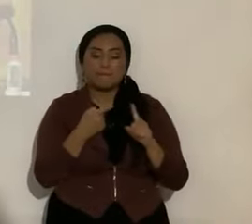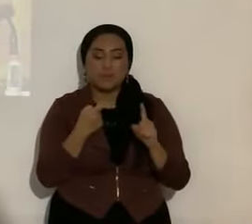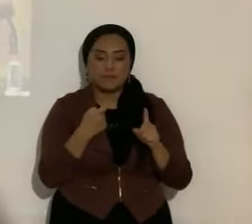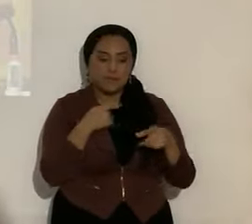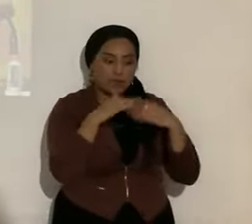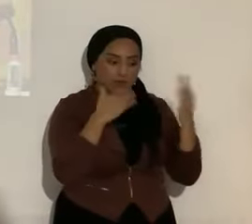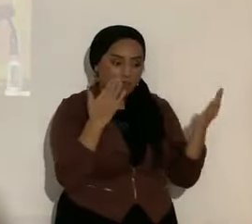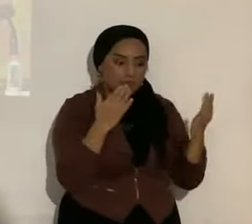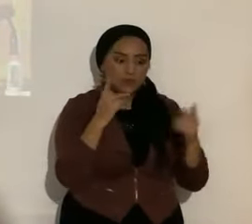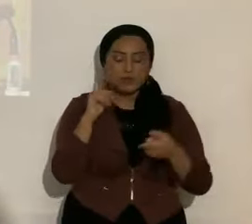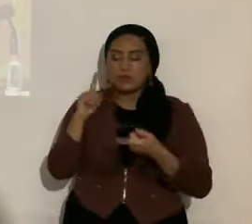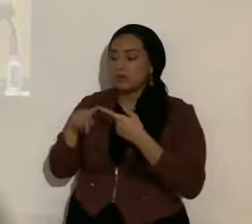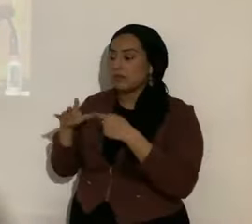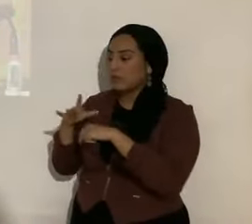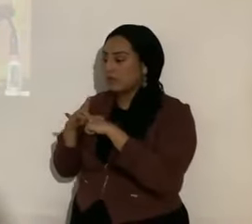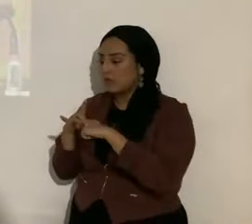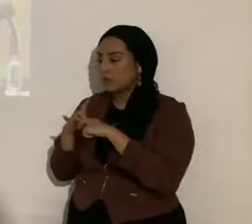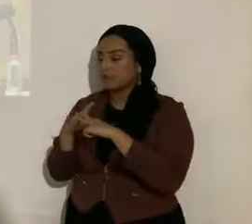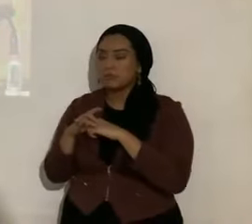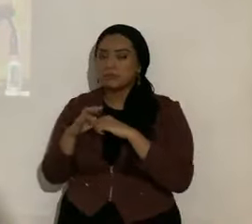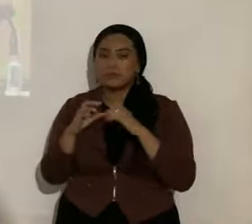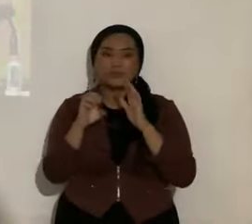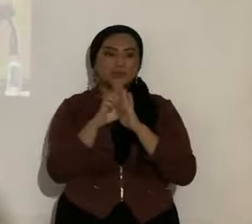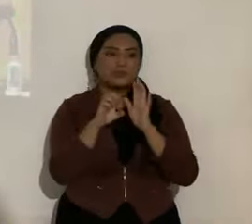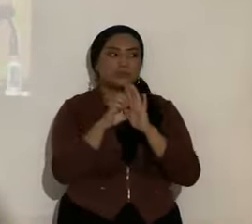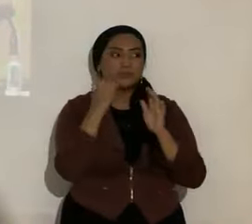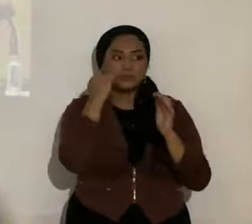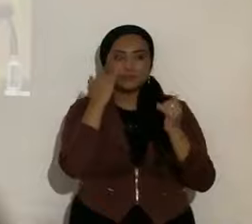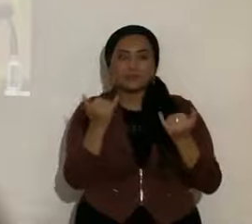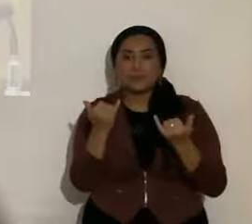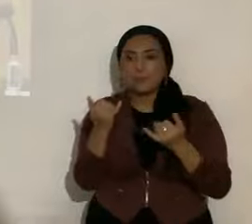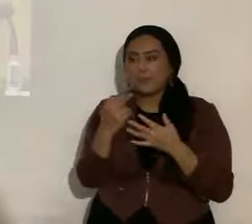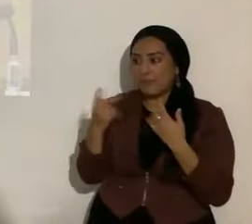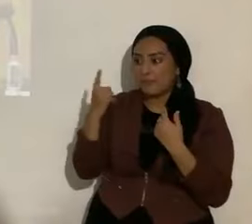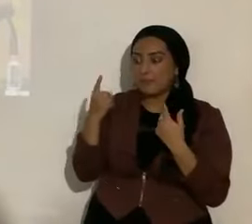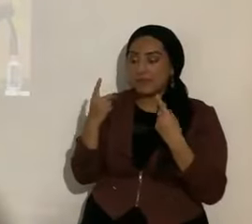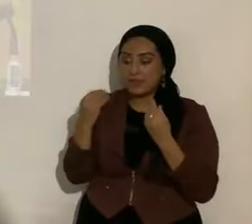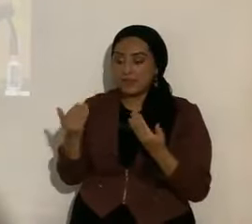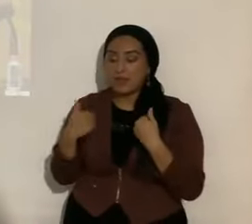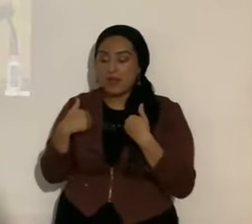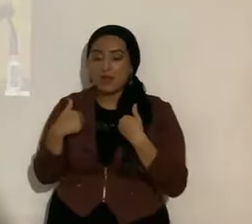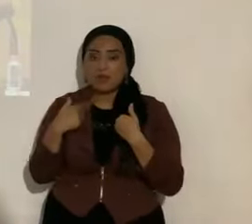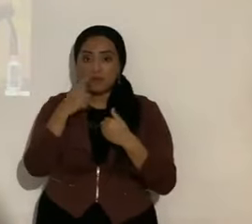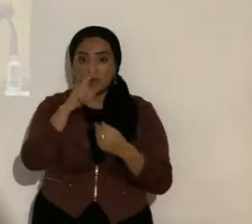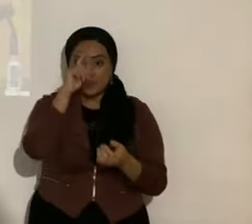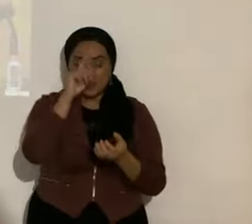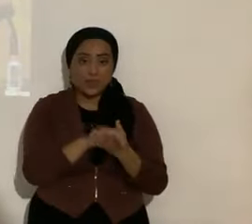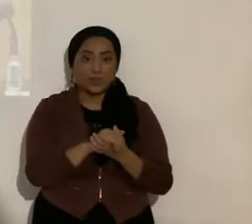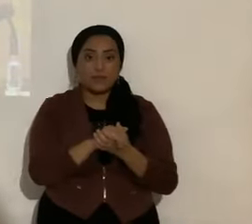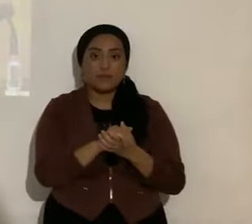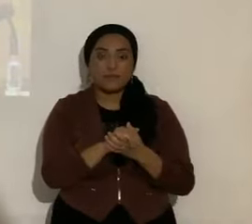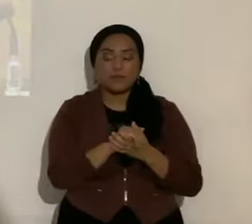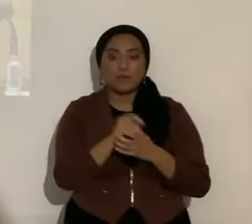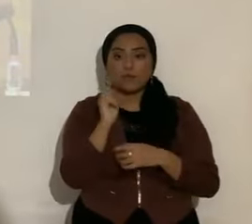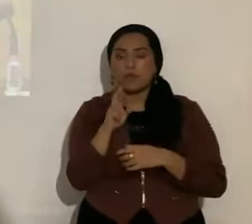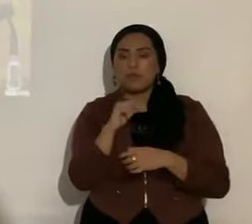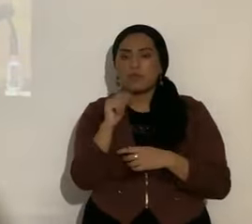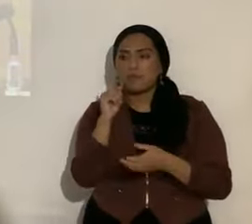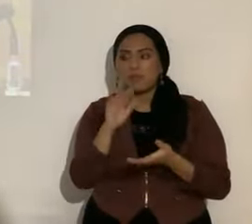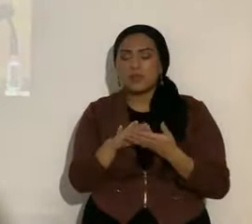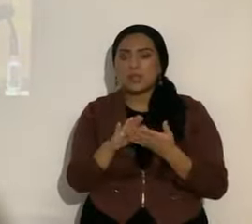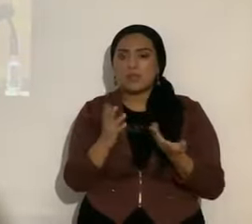del cielo hacia la tierra. Bueno, vamos a suponer que ahorita alguien lo tuviera. ¿Le creerías que es o no